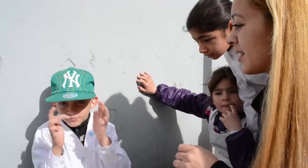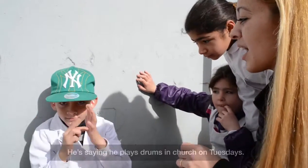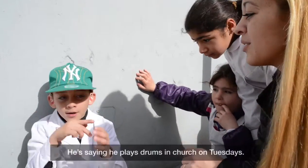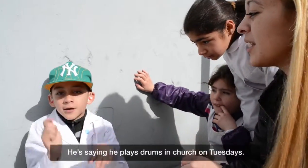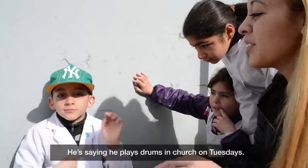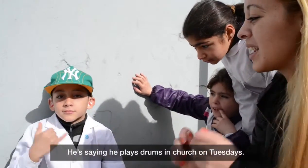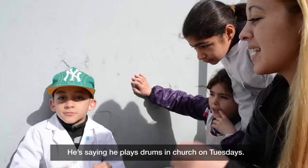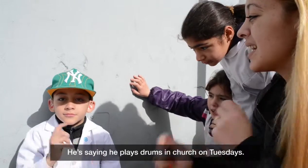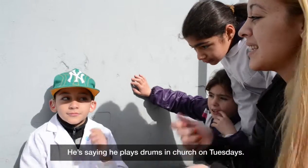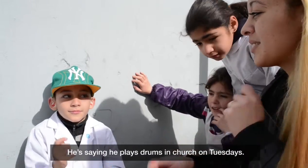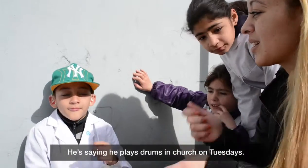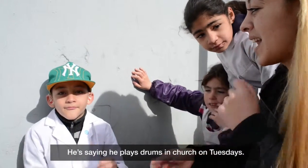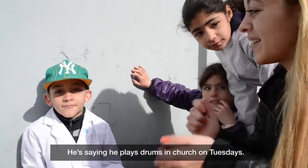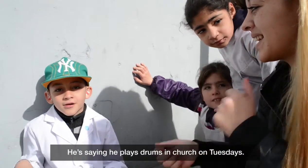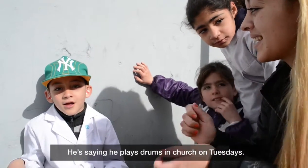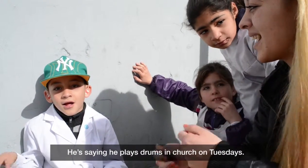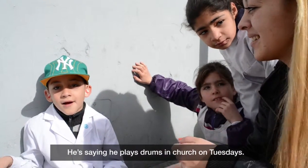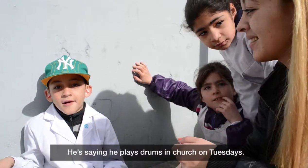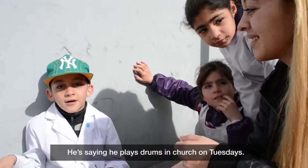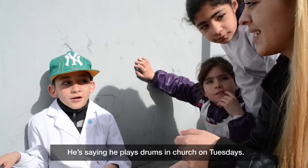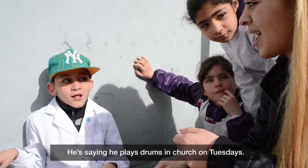Está contando que la iglesia toca la batería.